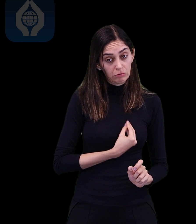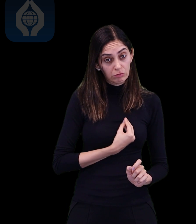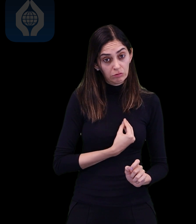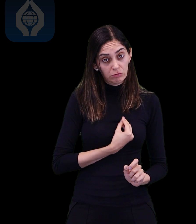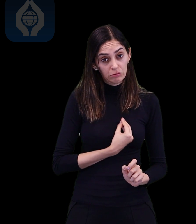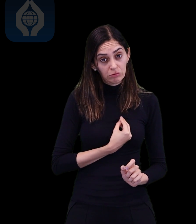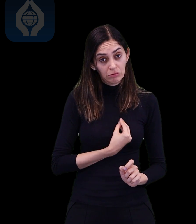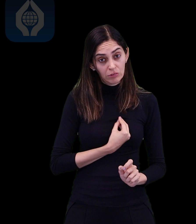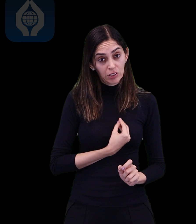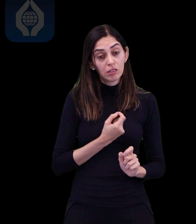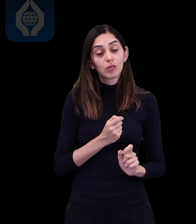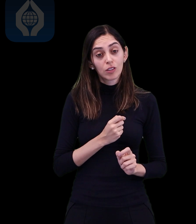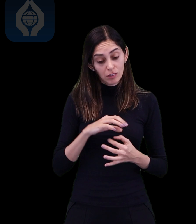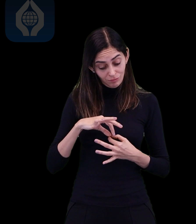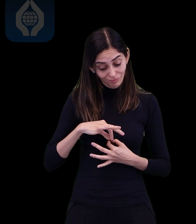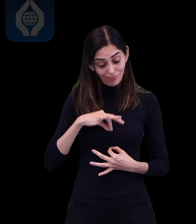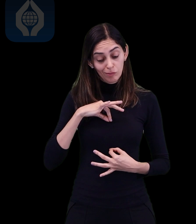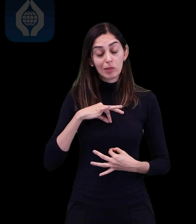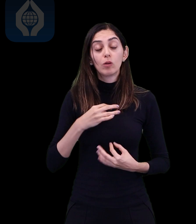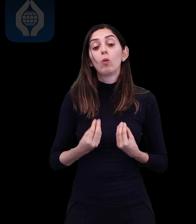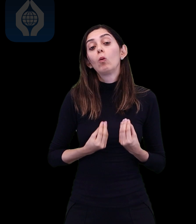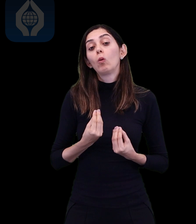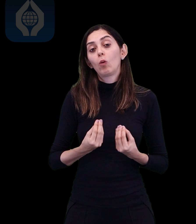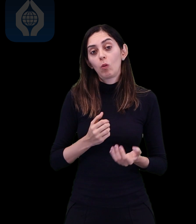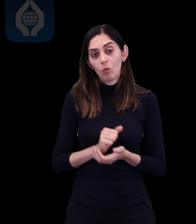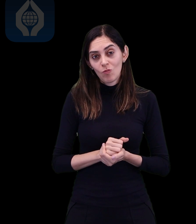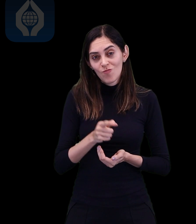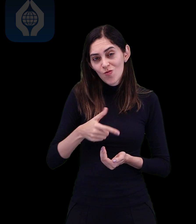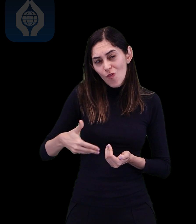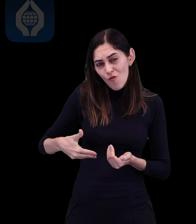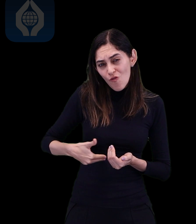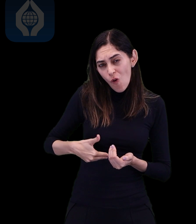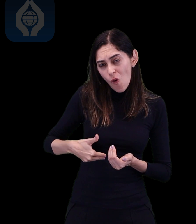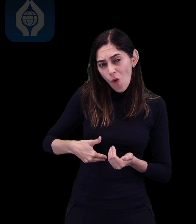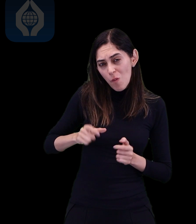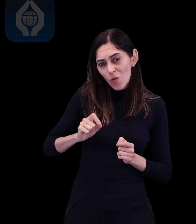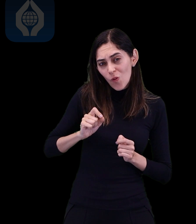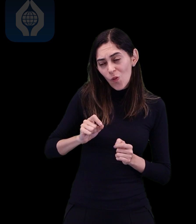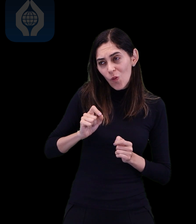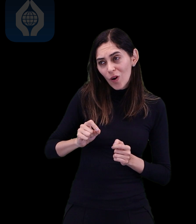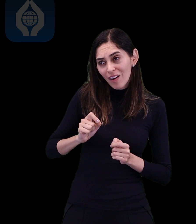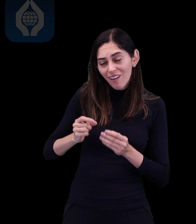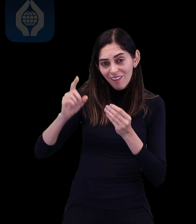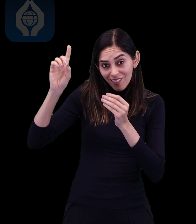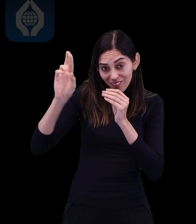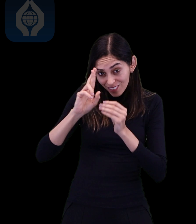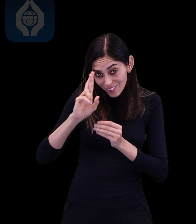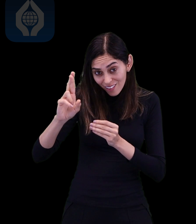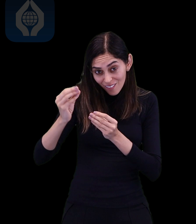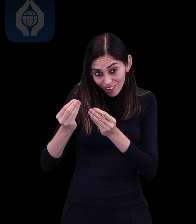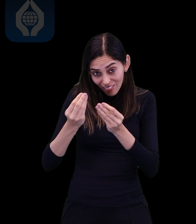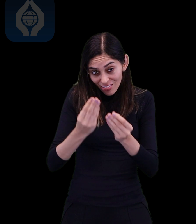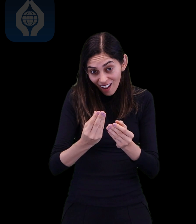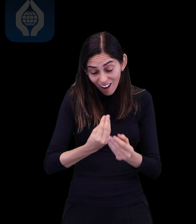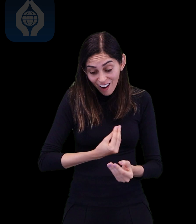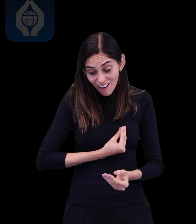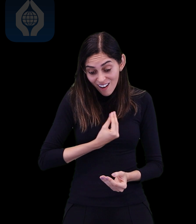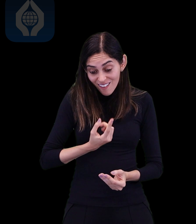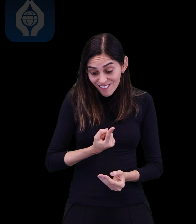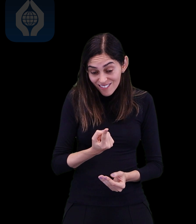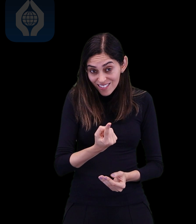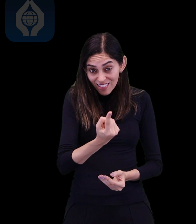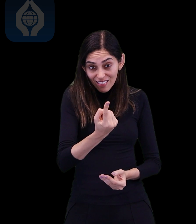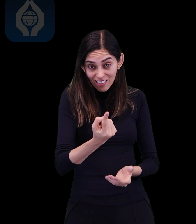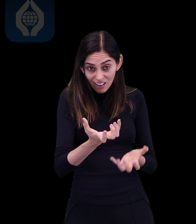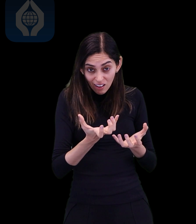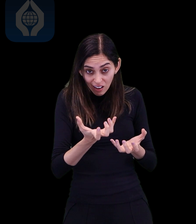nosso apetite espiritual, você tem fome do alimento que o Senhor quer dar, o alimento que é eterno? Você